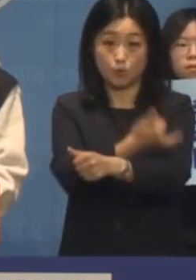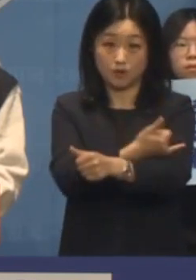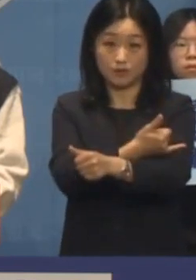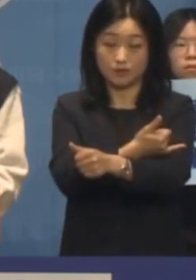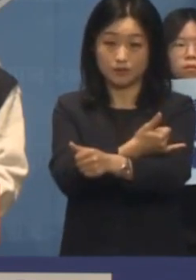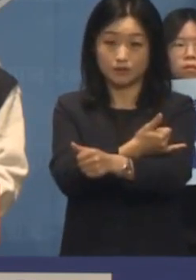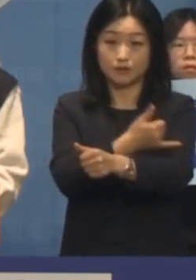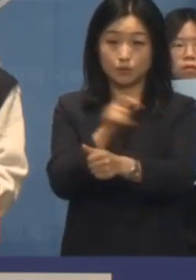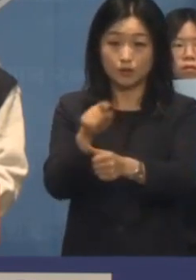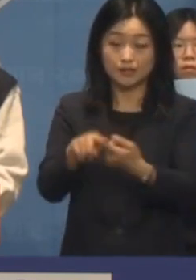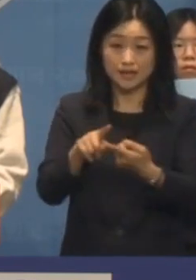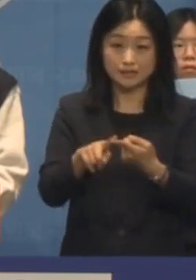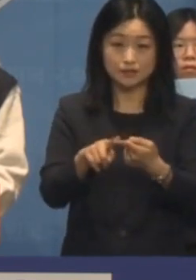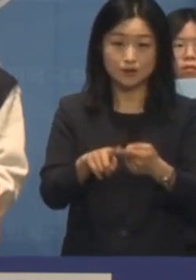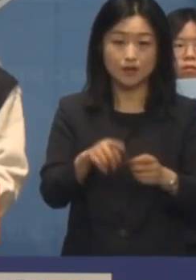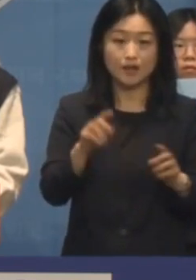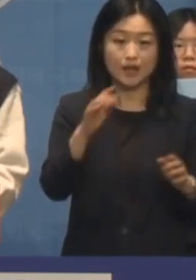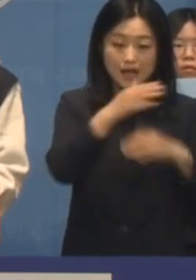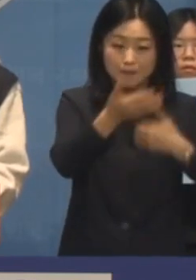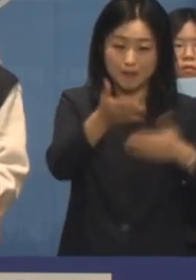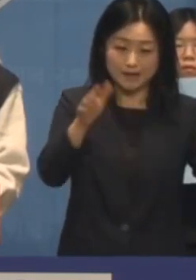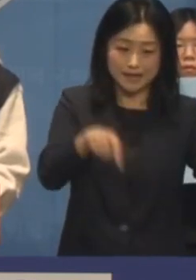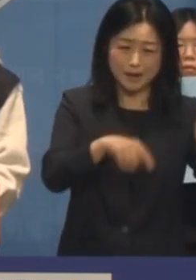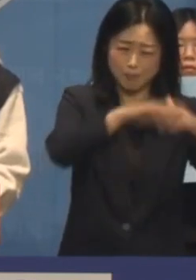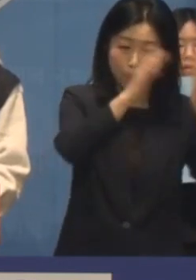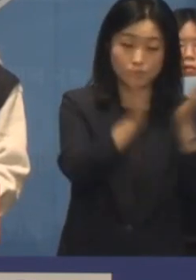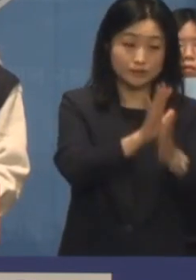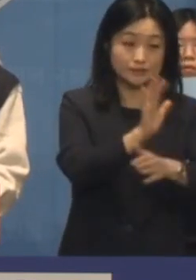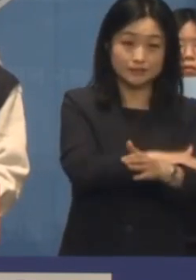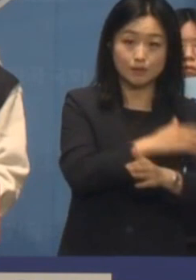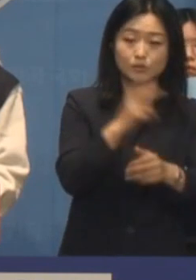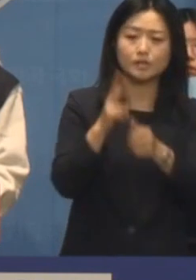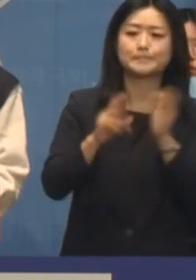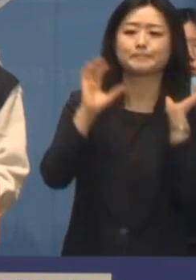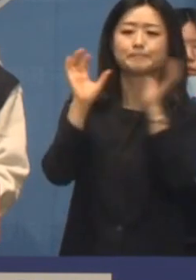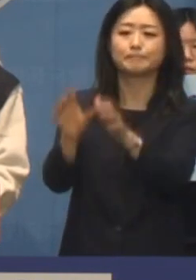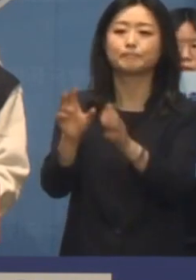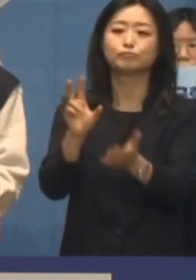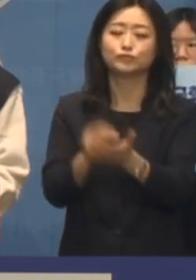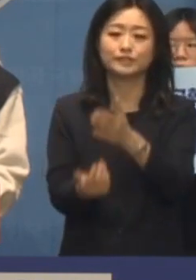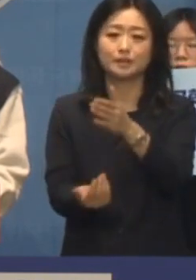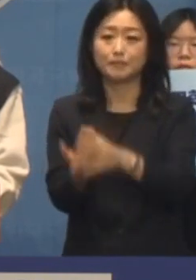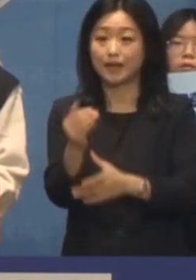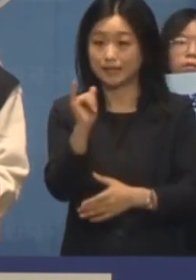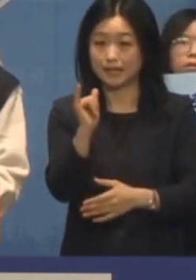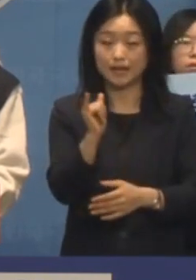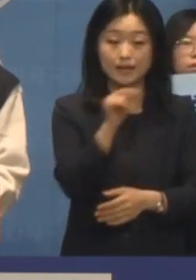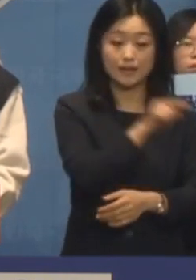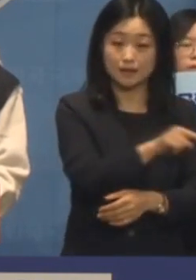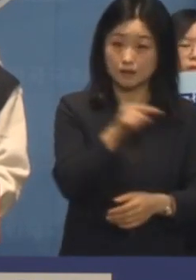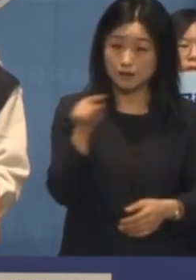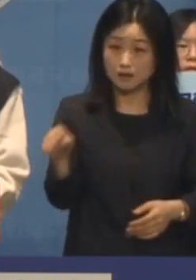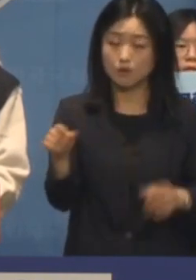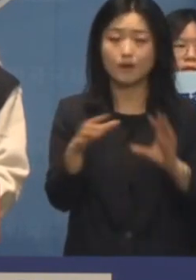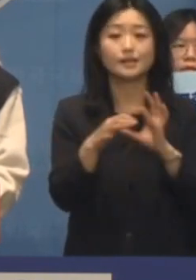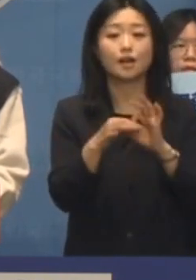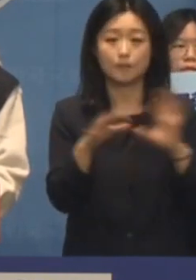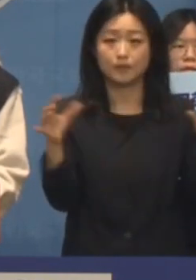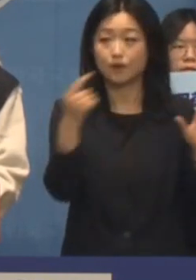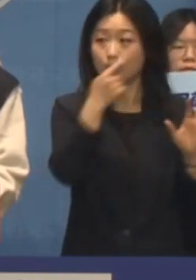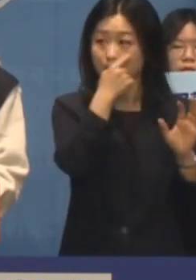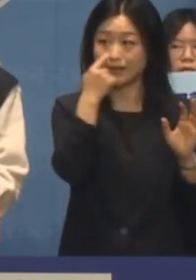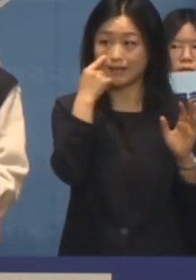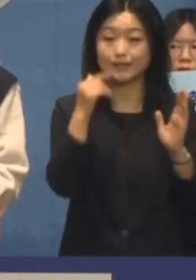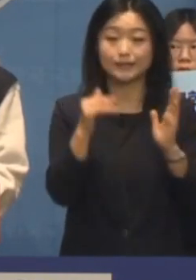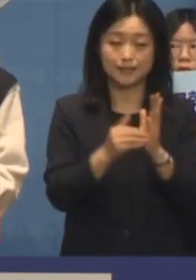하는 독박교실이지 학생인권이 아니다. 실제로 학생인권 조례와 교권 침해 사례 간의 상관관계가 없다는 것은 통계적으로 확인되는